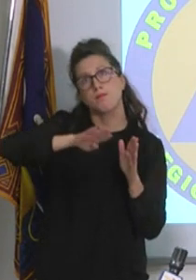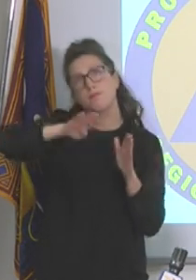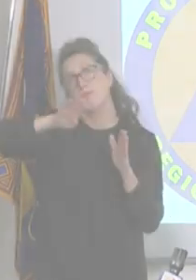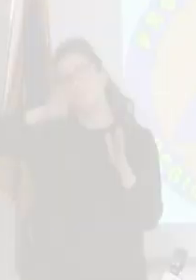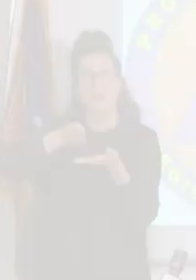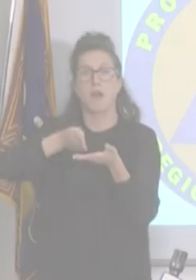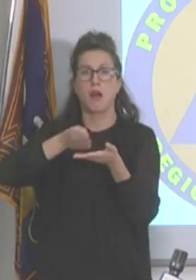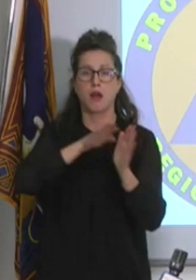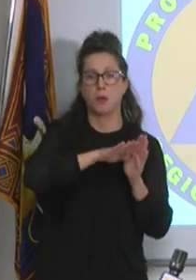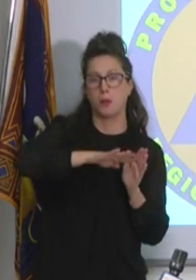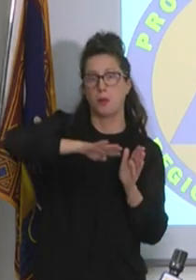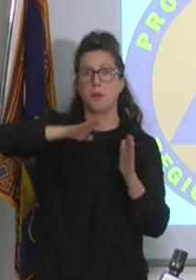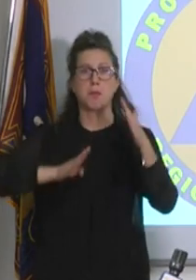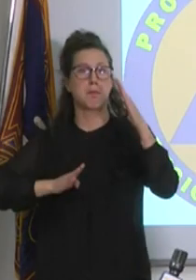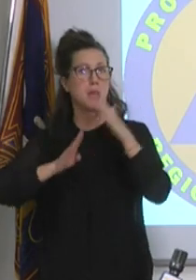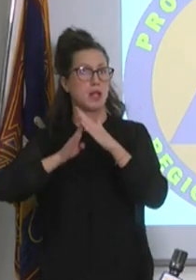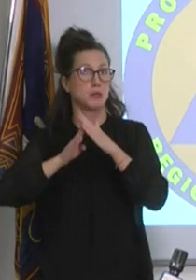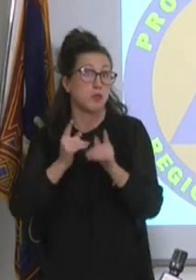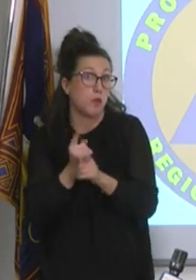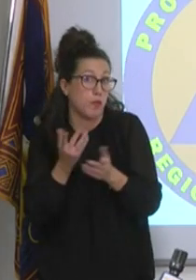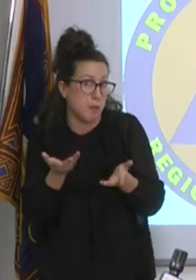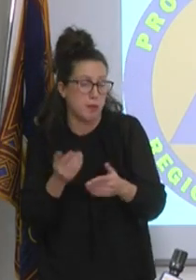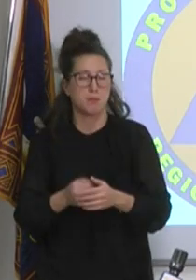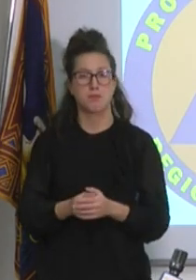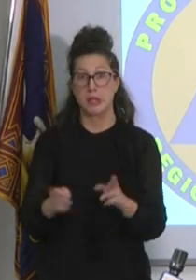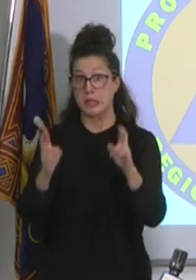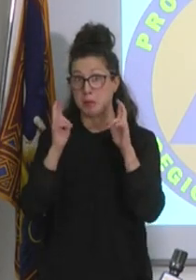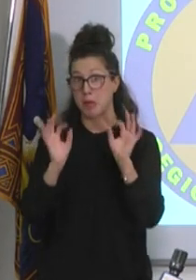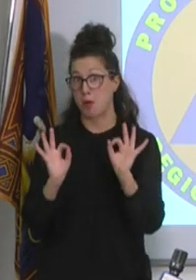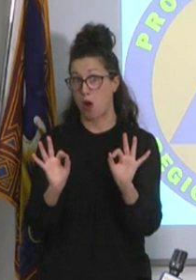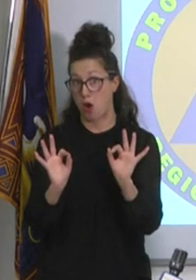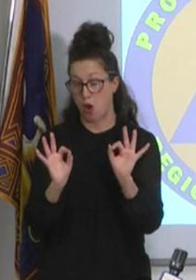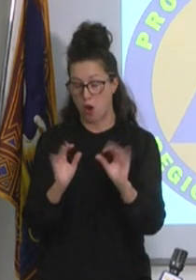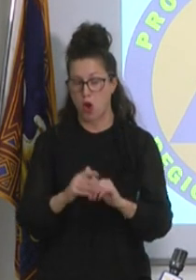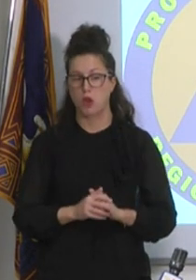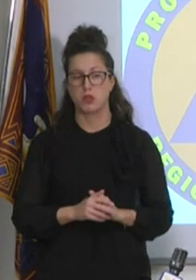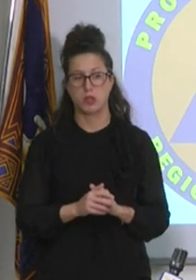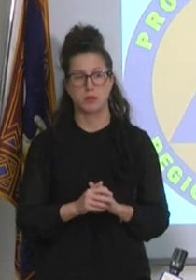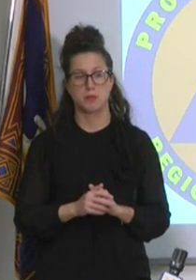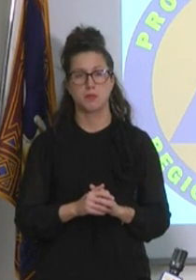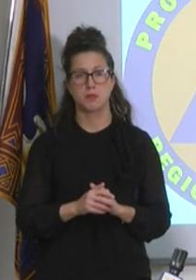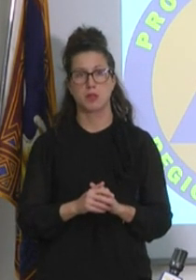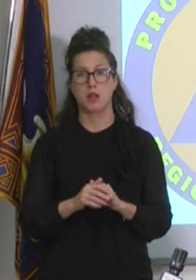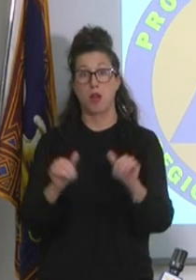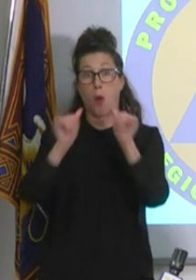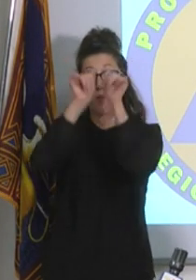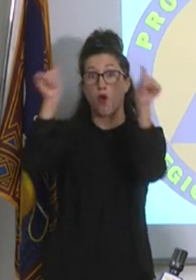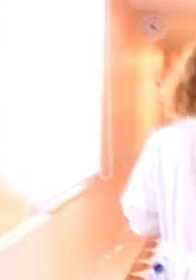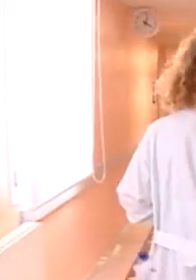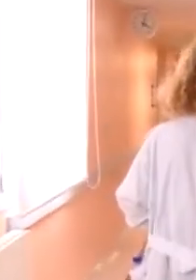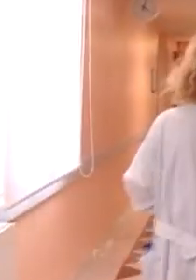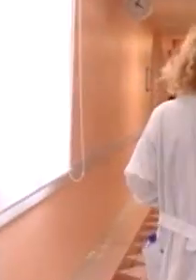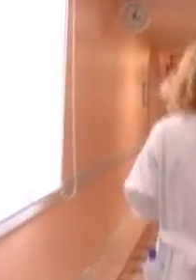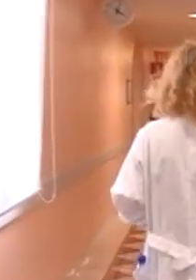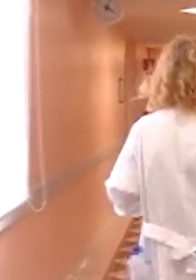novembre speriamo sia così stiamo andando avanti sia col modello previsionale ma anche ovviamente come sotto